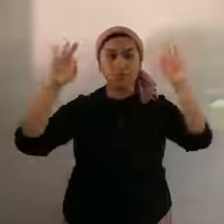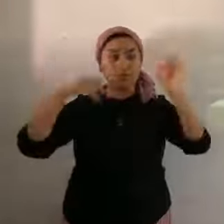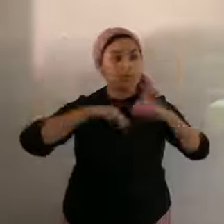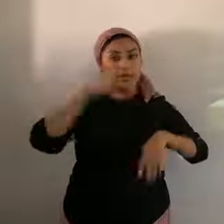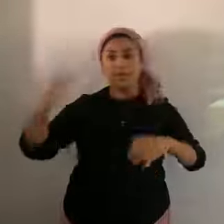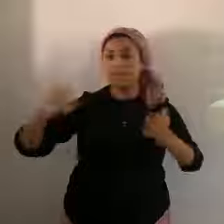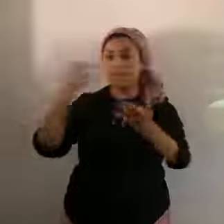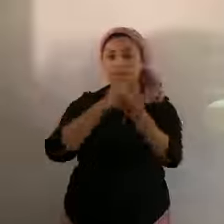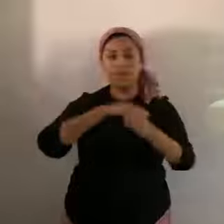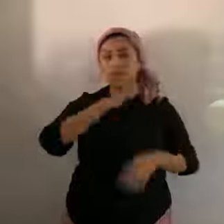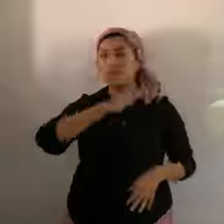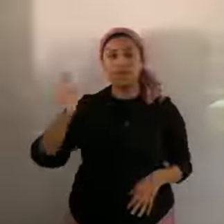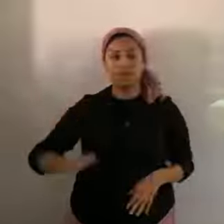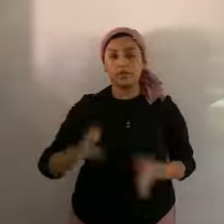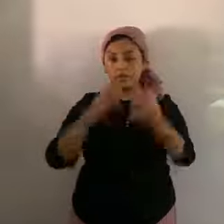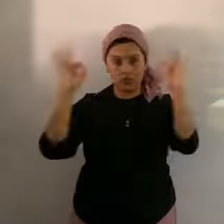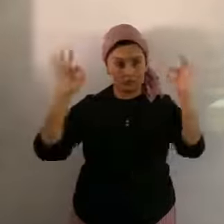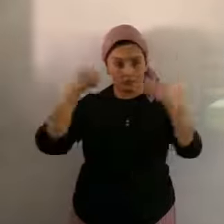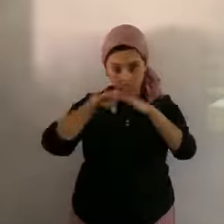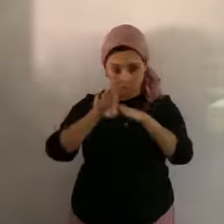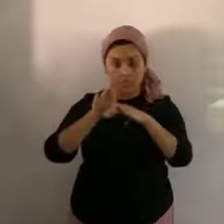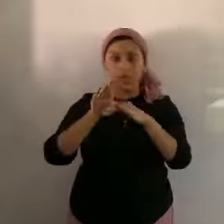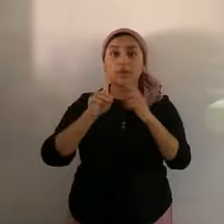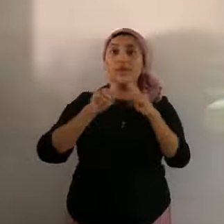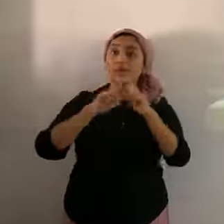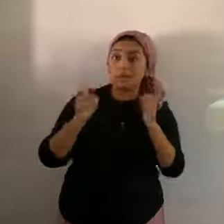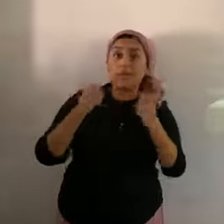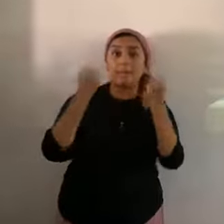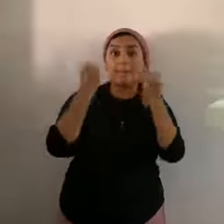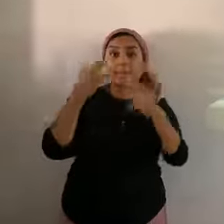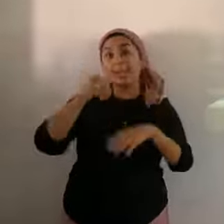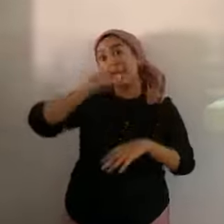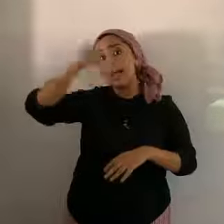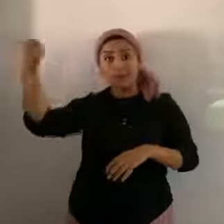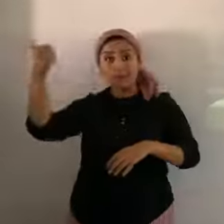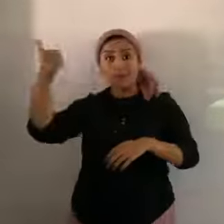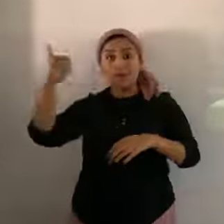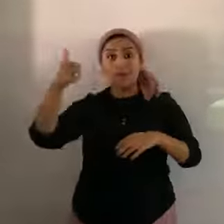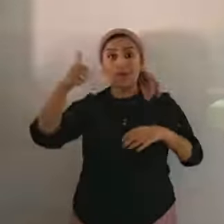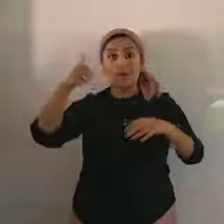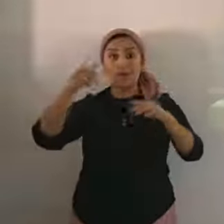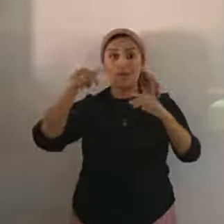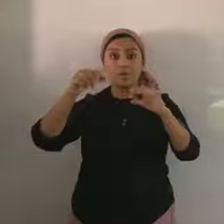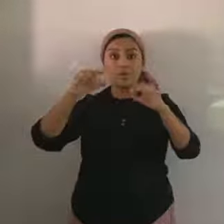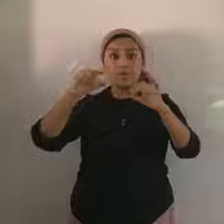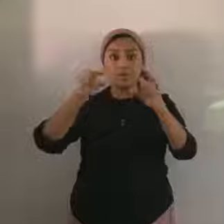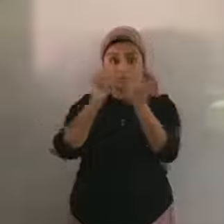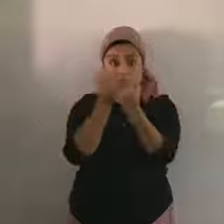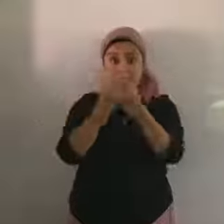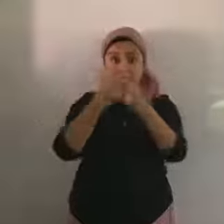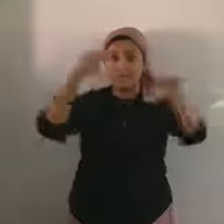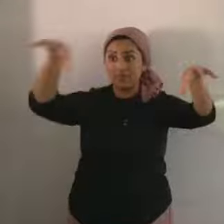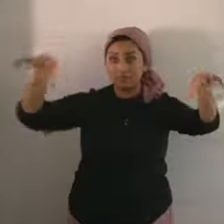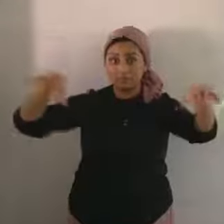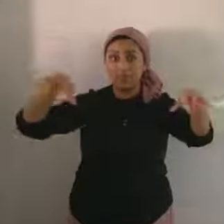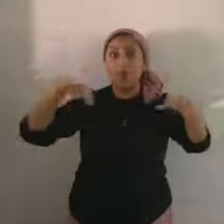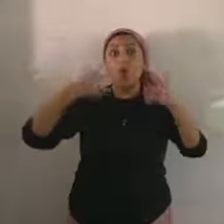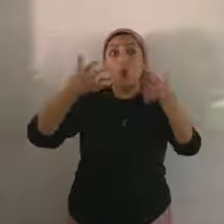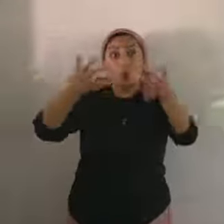hecho, ni jamás lo haremos. Sin embargo, en muchas congregaciones que se dicen mesiánicas, ya están